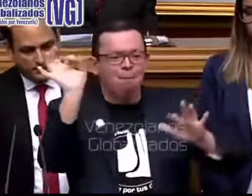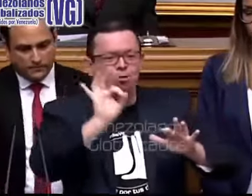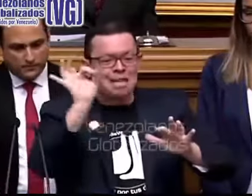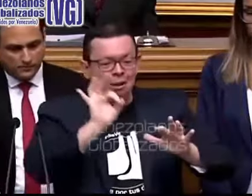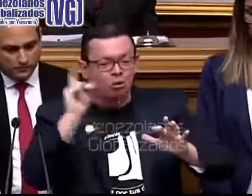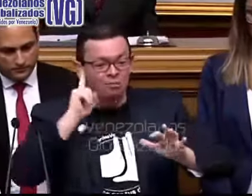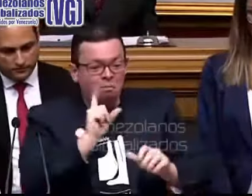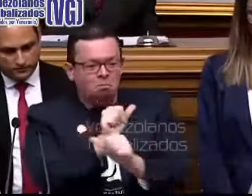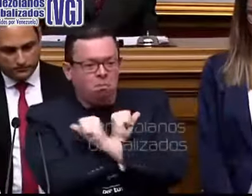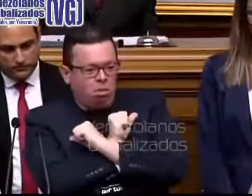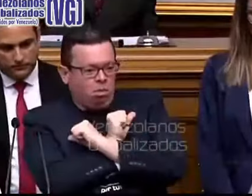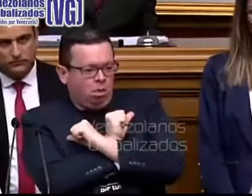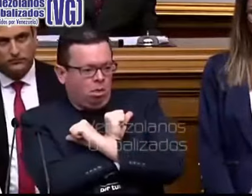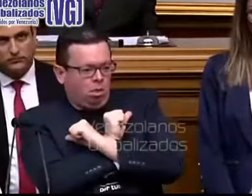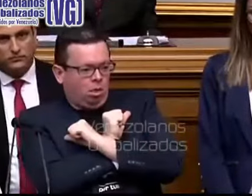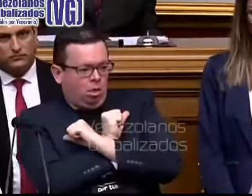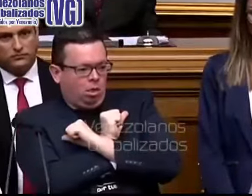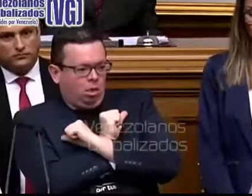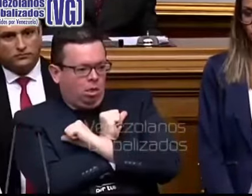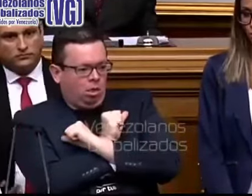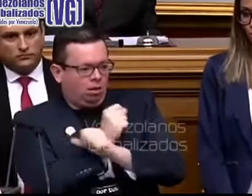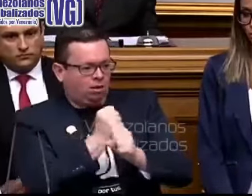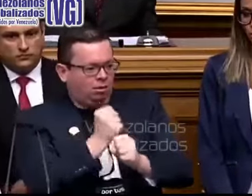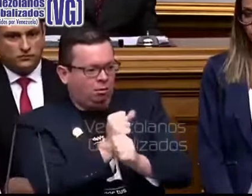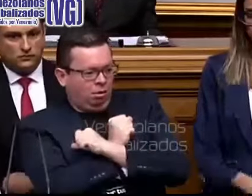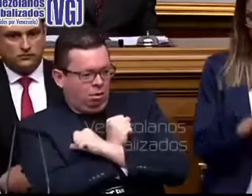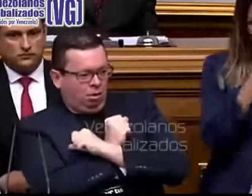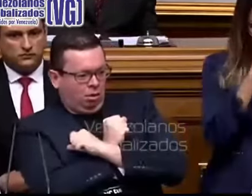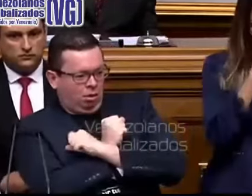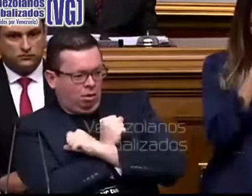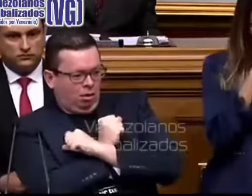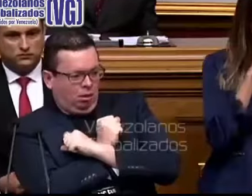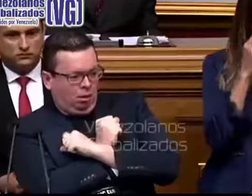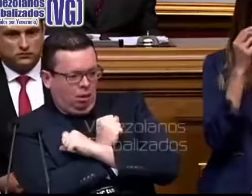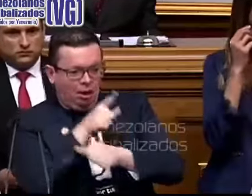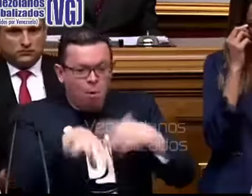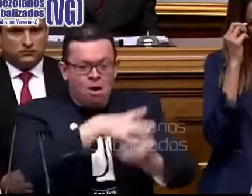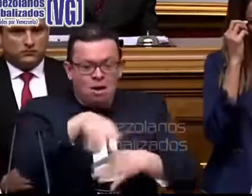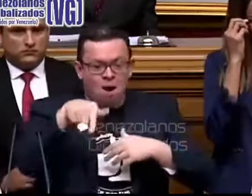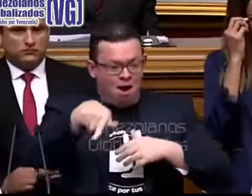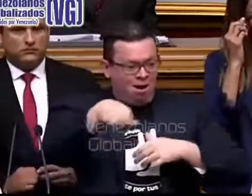la accesibilidad para estas personas. Así que muchos de ellos están en su casa desempleados.